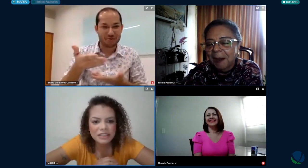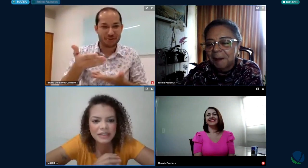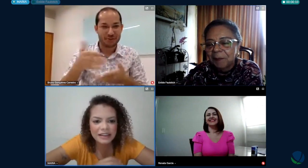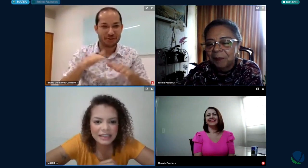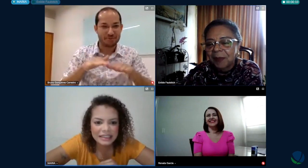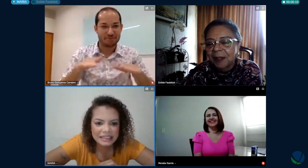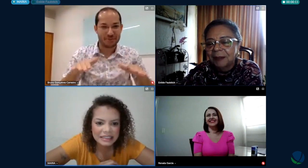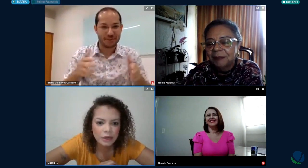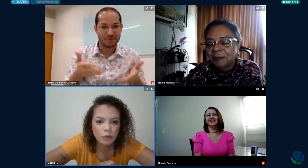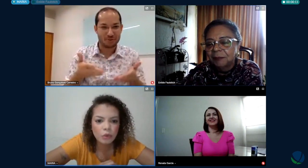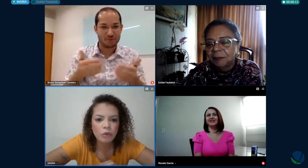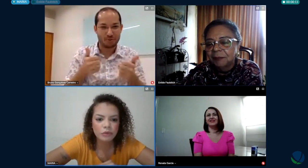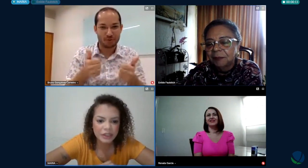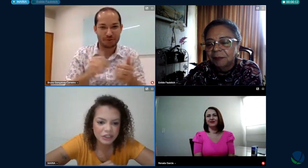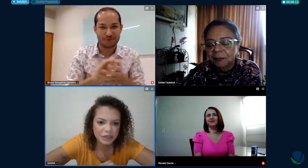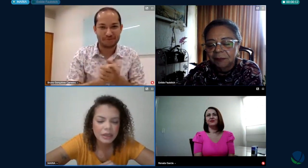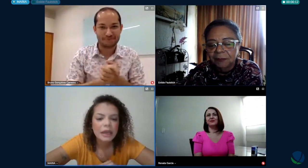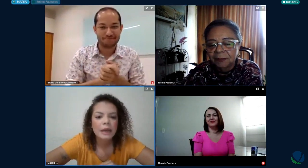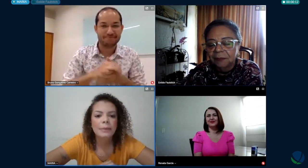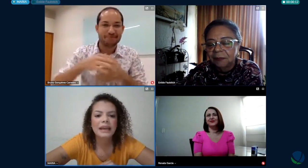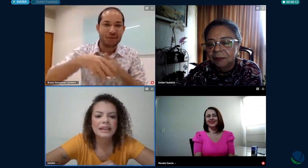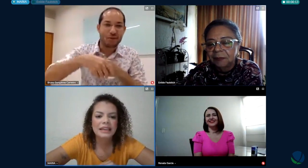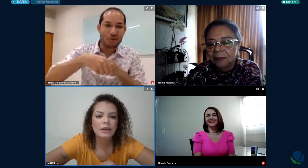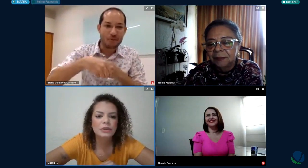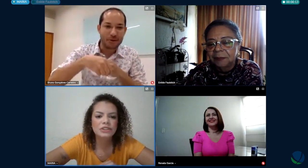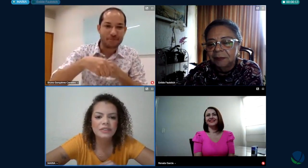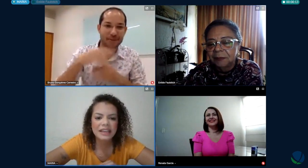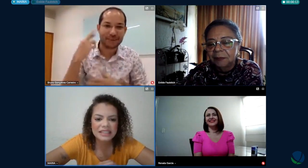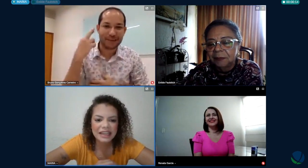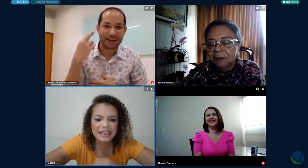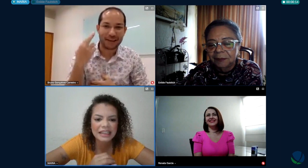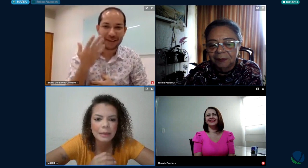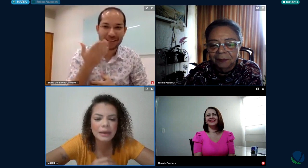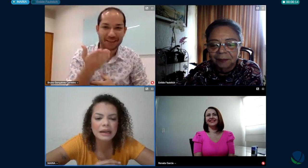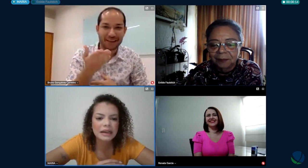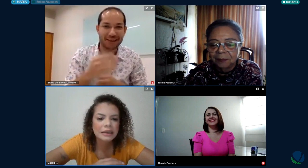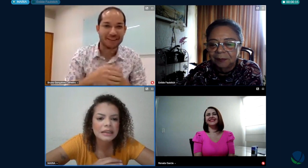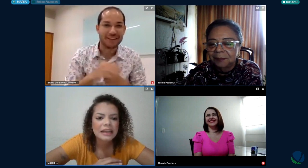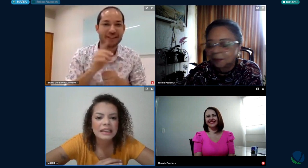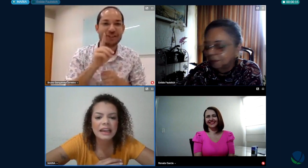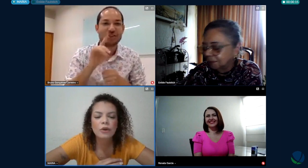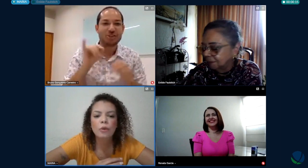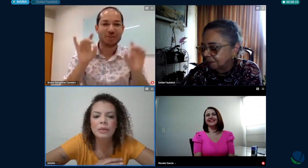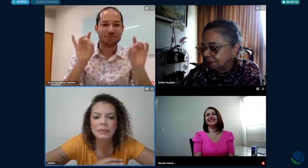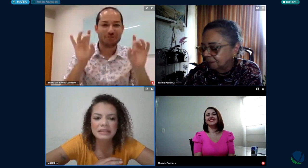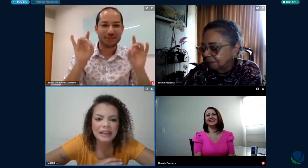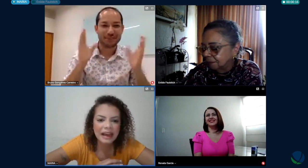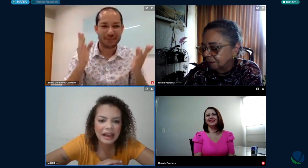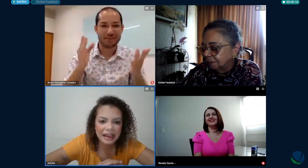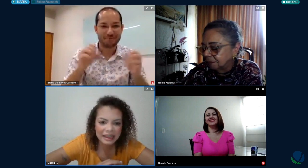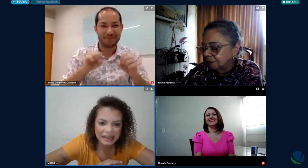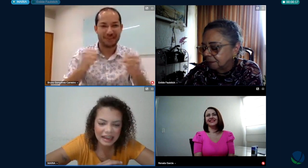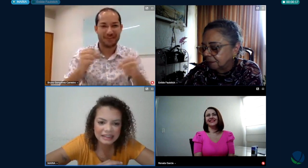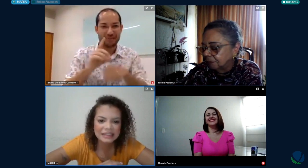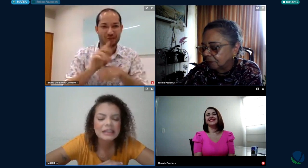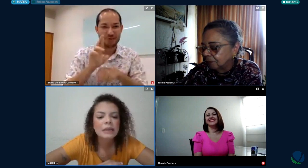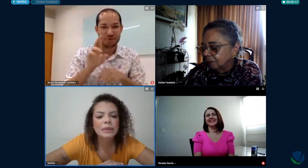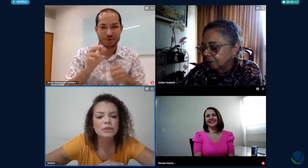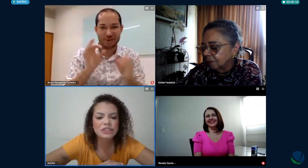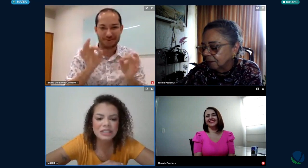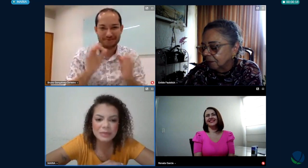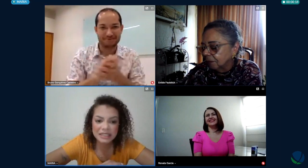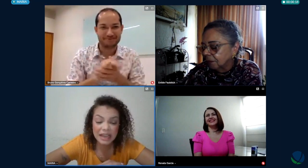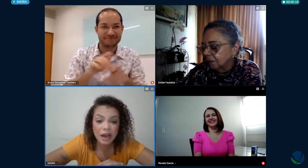Então, primeiramente, eu quero agradecer o convite para que eu estivesse aqui na banca. Quero cumprimentar a